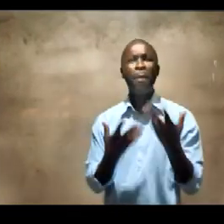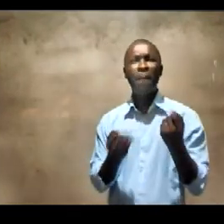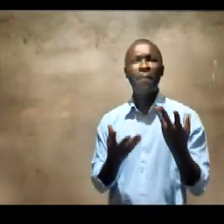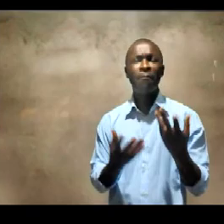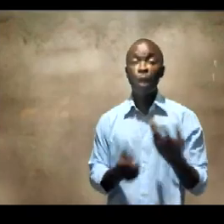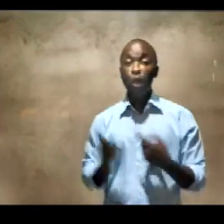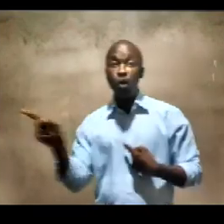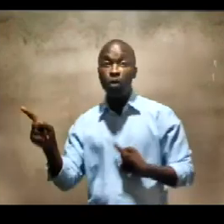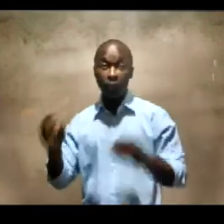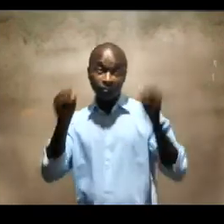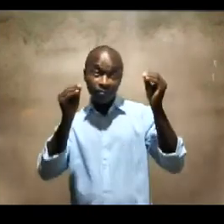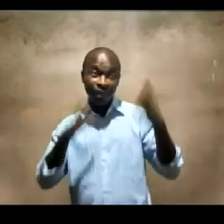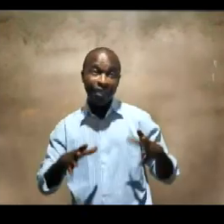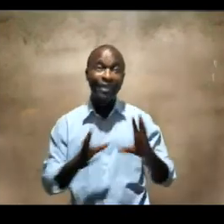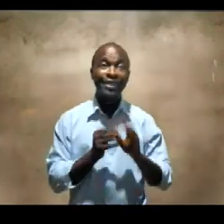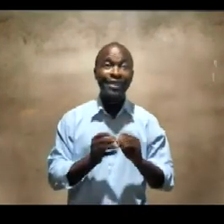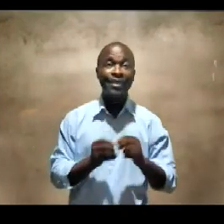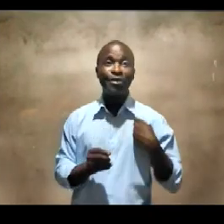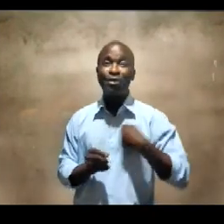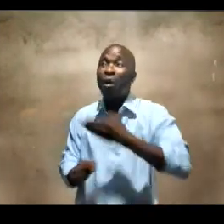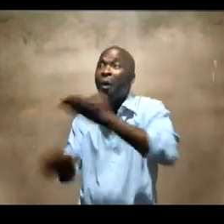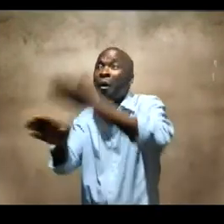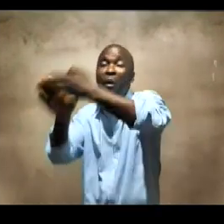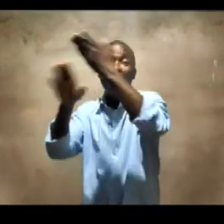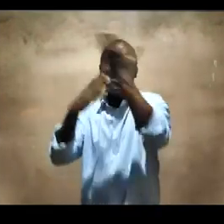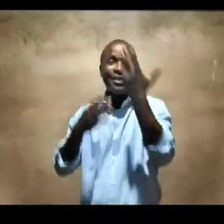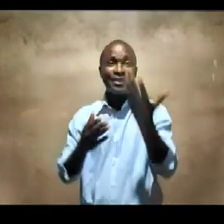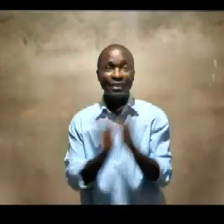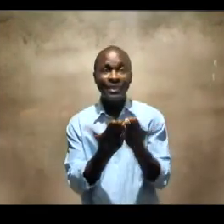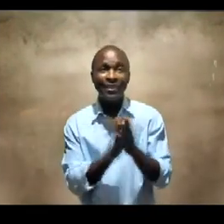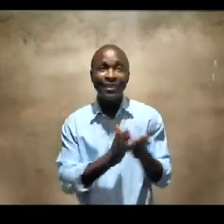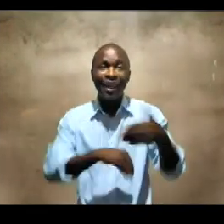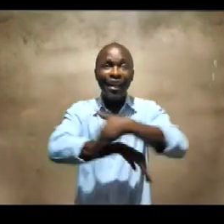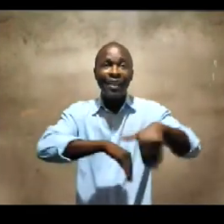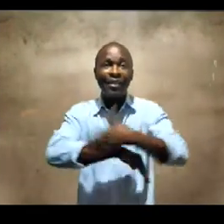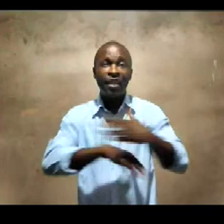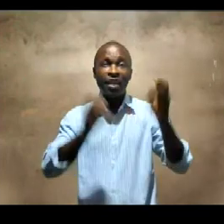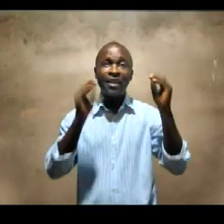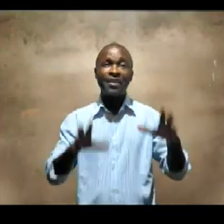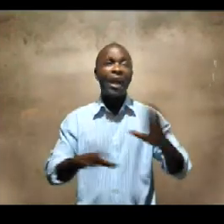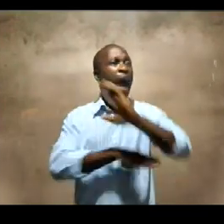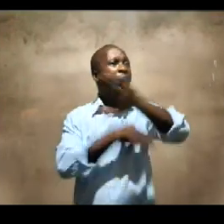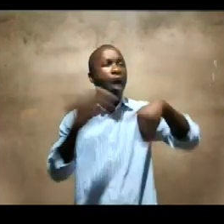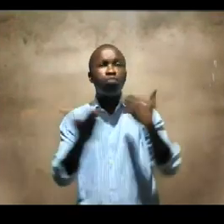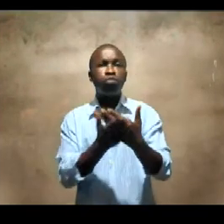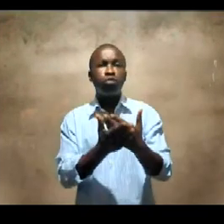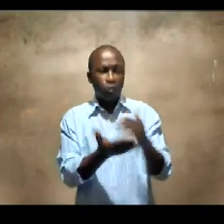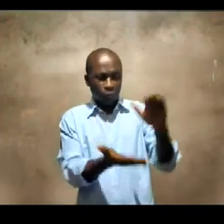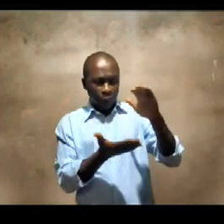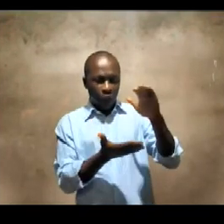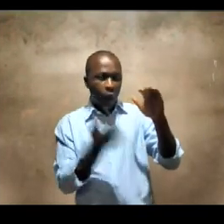pas de table-banc, nous n'avons pas d'infrastructure, nous n'avons pas de matériel didactique, nous n'avons pas d'enseignants. D'aucuns pensent